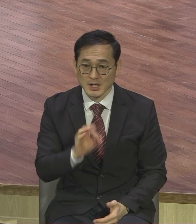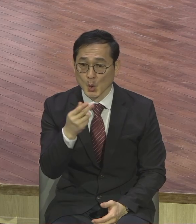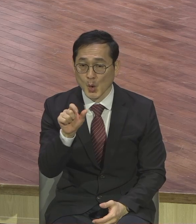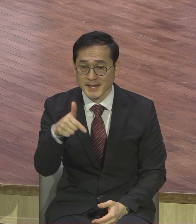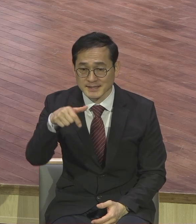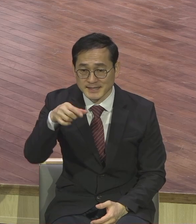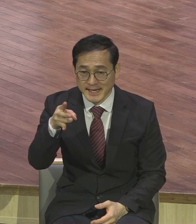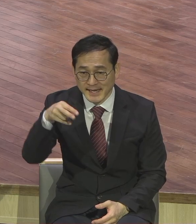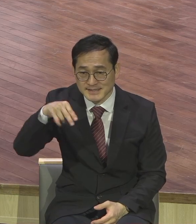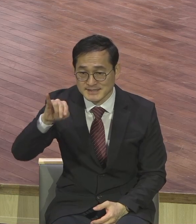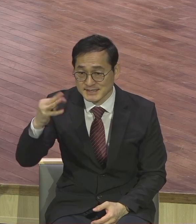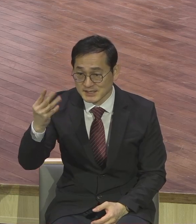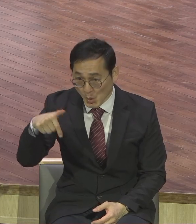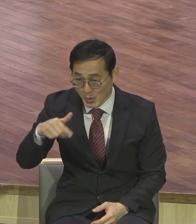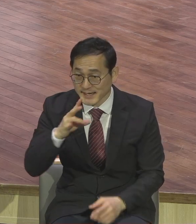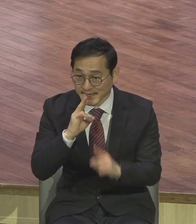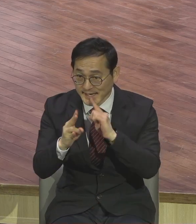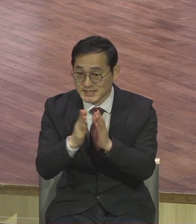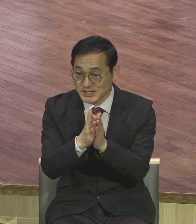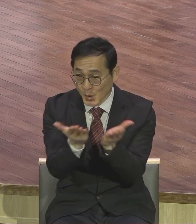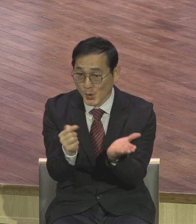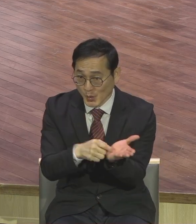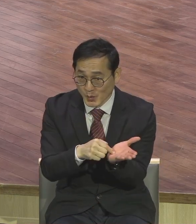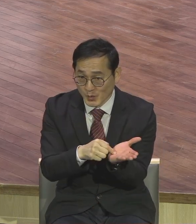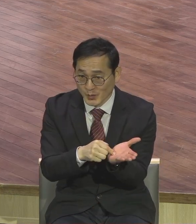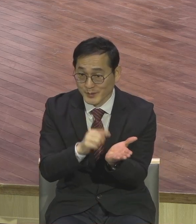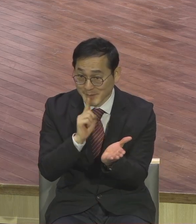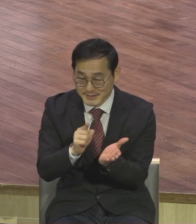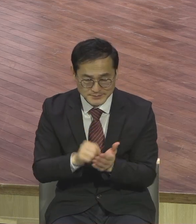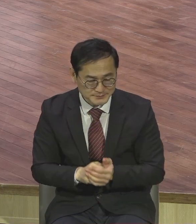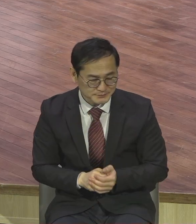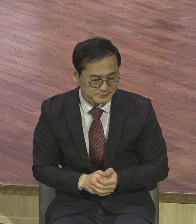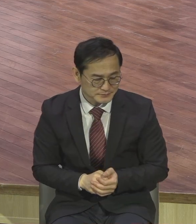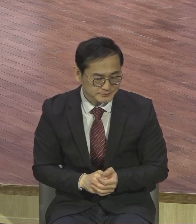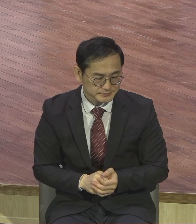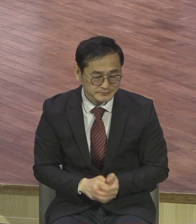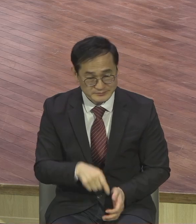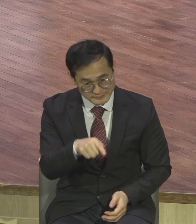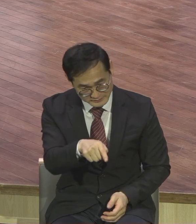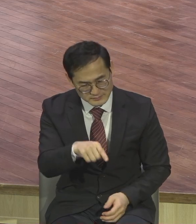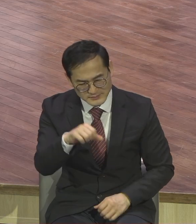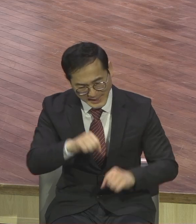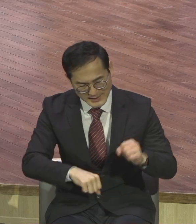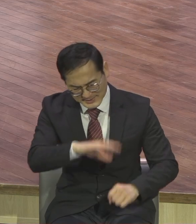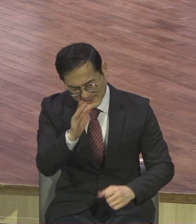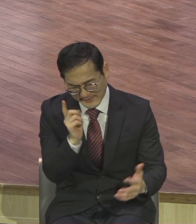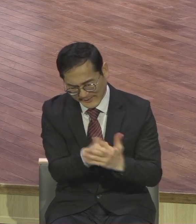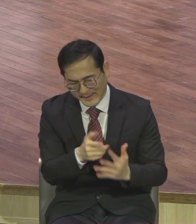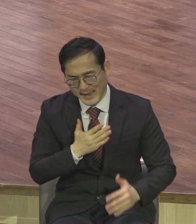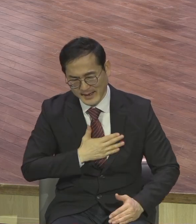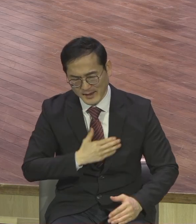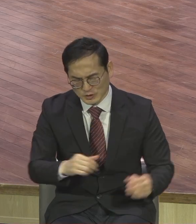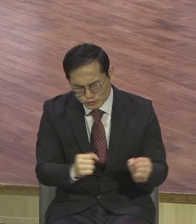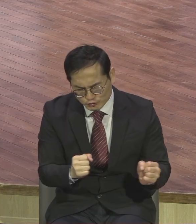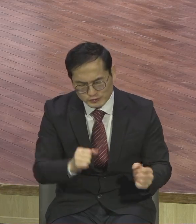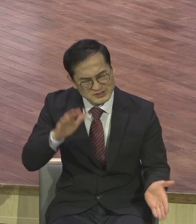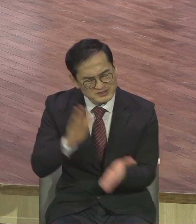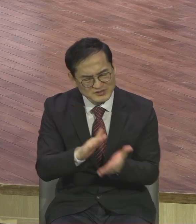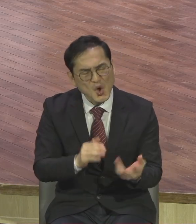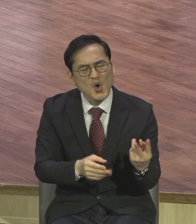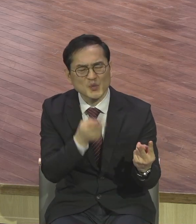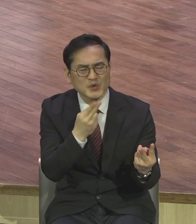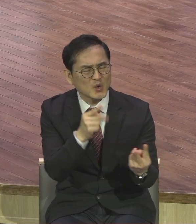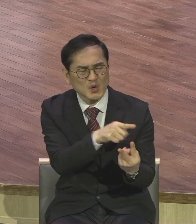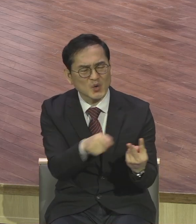이렇게 말씀합니다. 내가 너 행위를 아노니 너가 차지도 아니하고 뜨겁지도 아니하도다. 너가